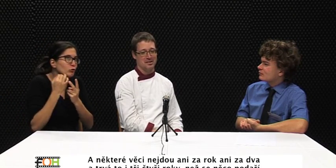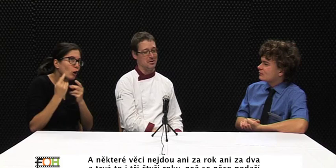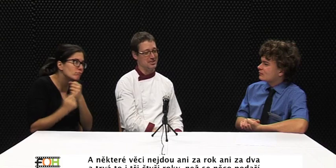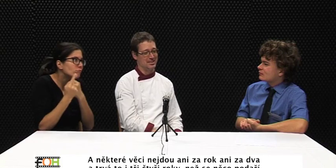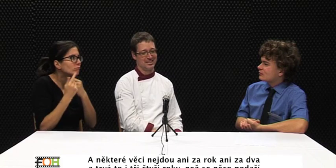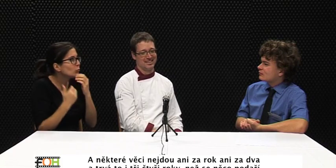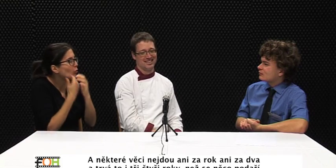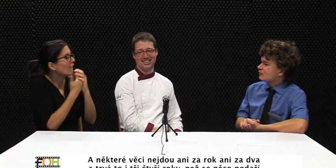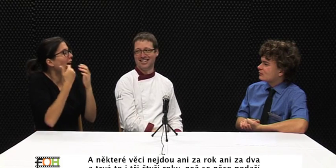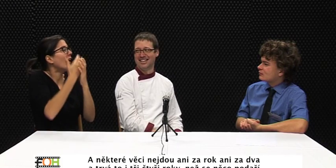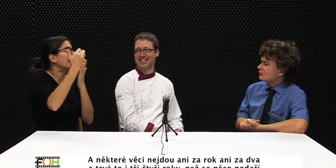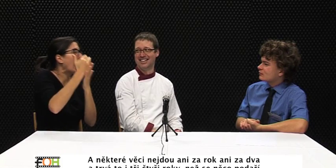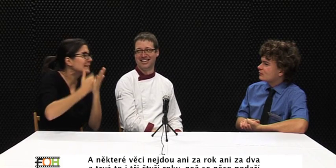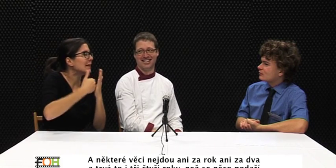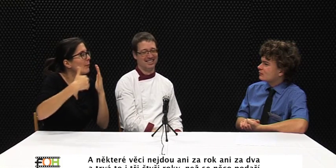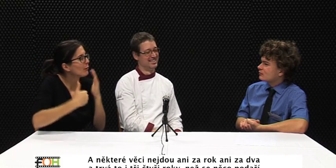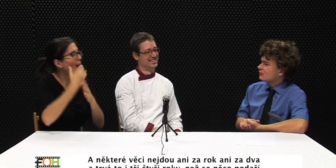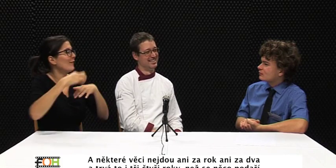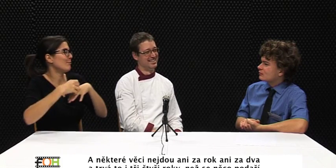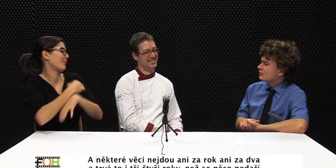než se něco podaří.